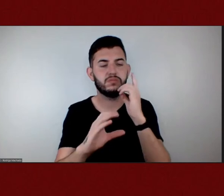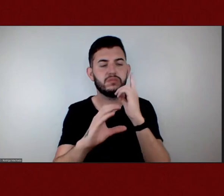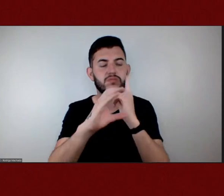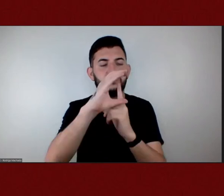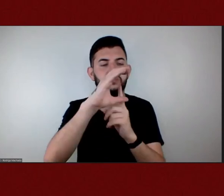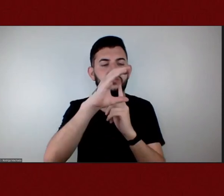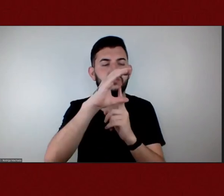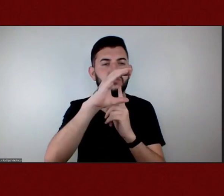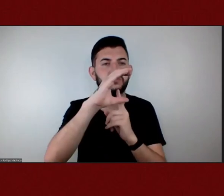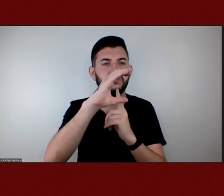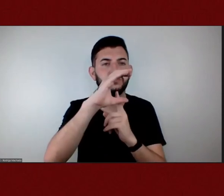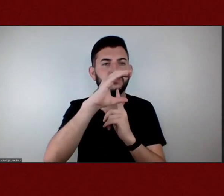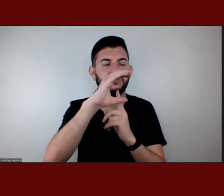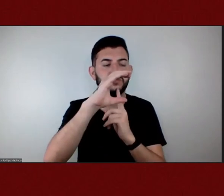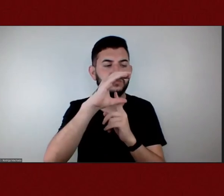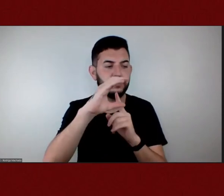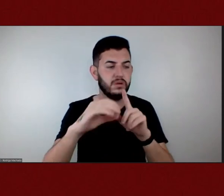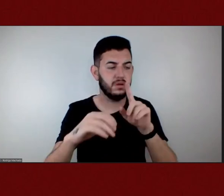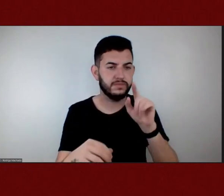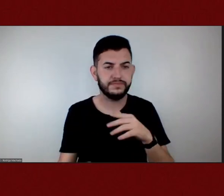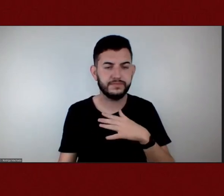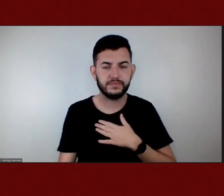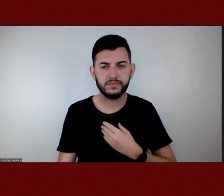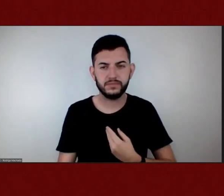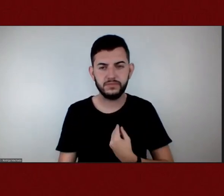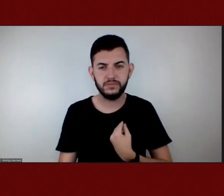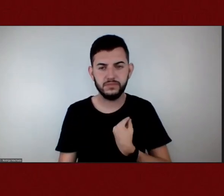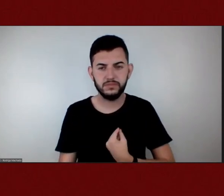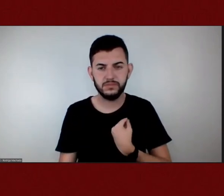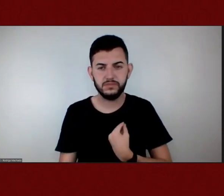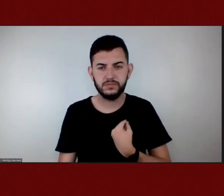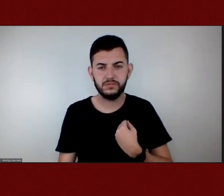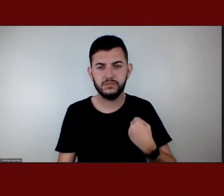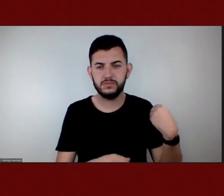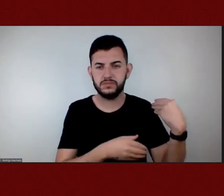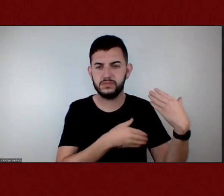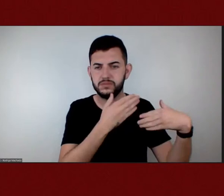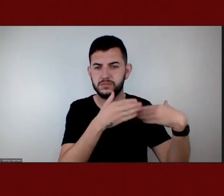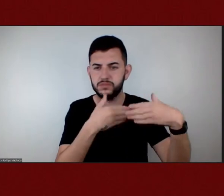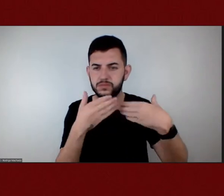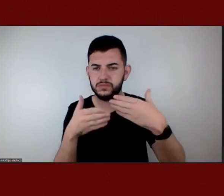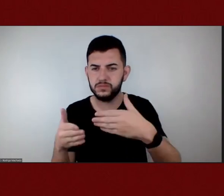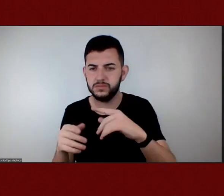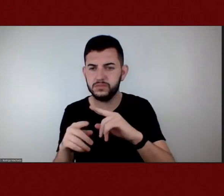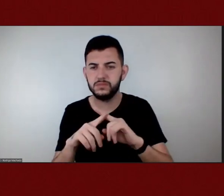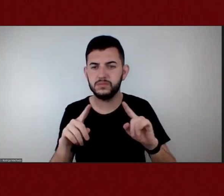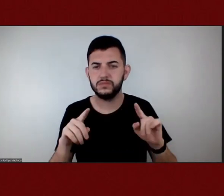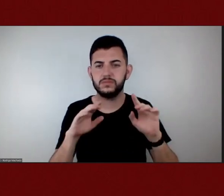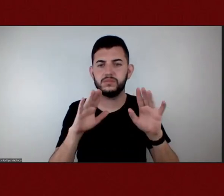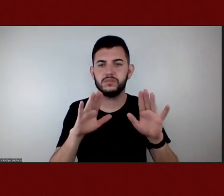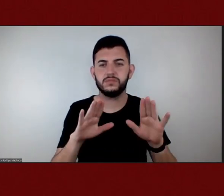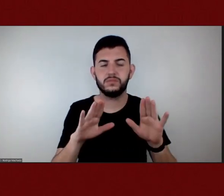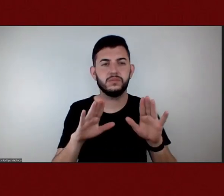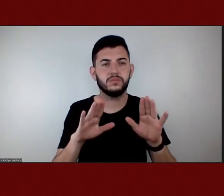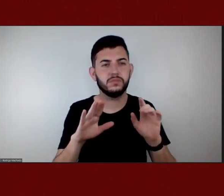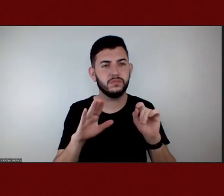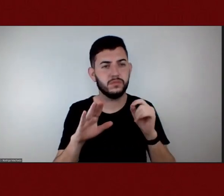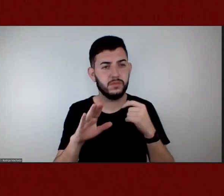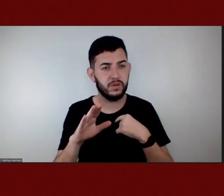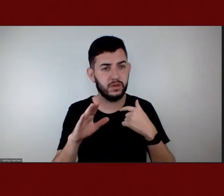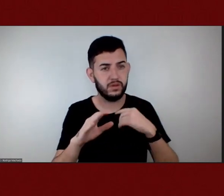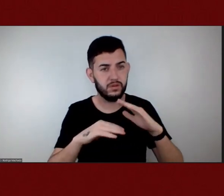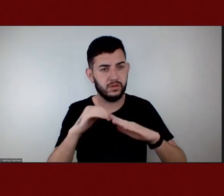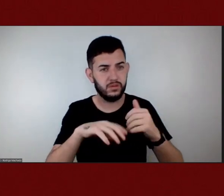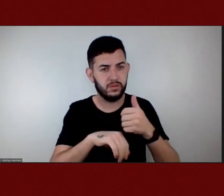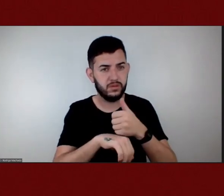passou a ser parte de toda a minha trajetória de vida. Não sou especialista, como alguns dos colegas que falaram antes de